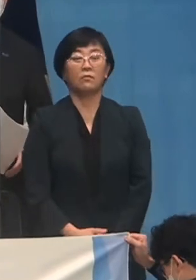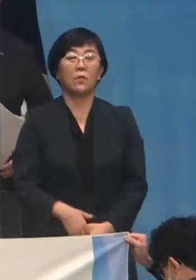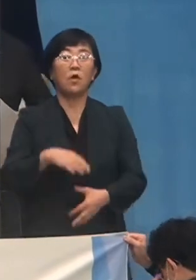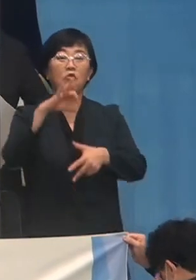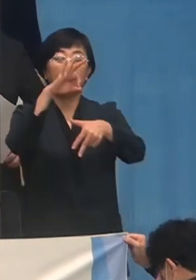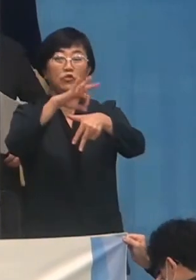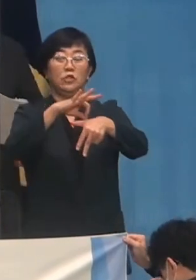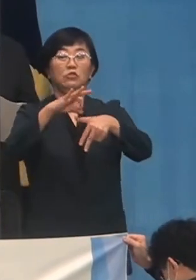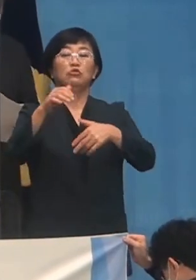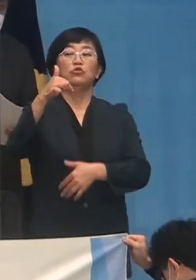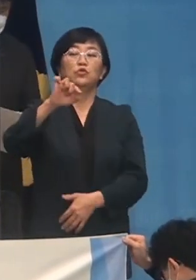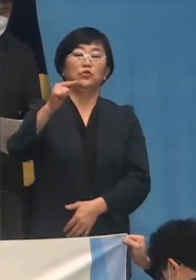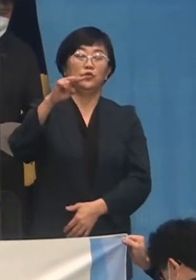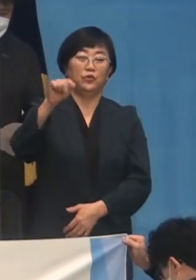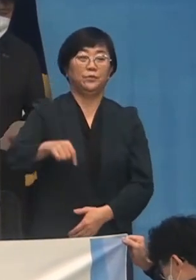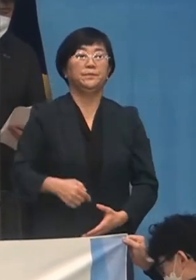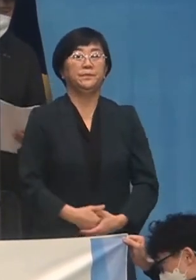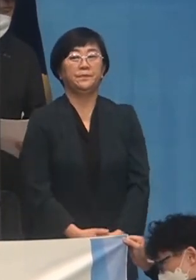울진 권수입니다.